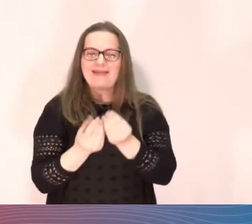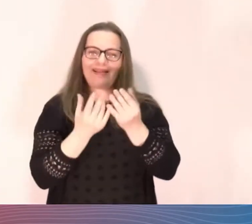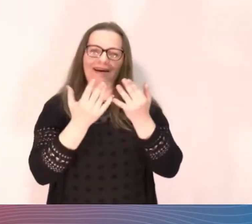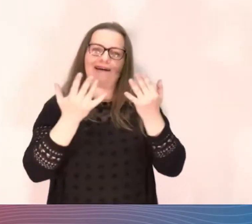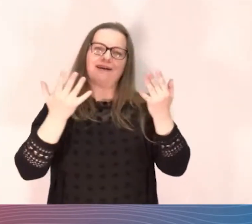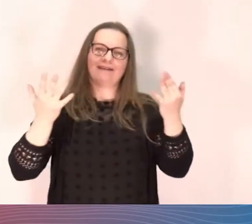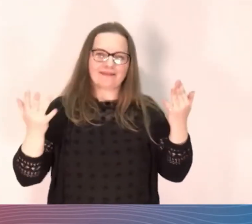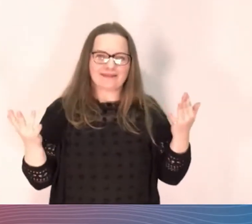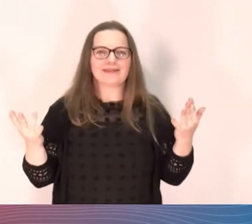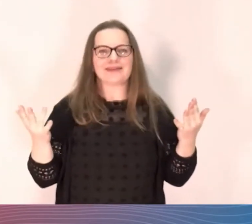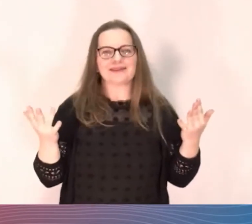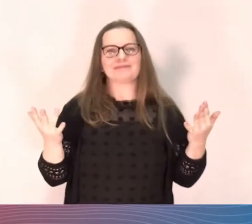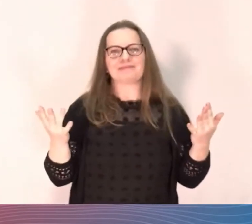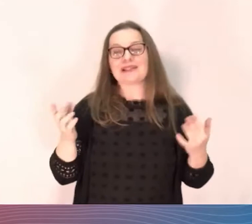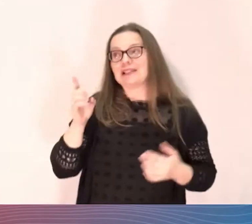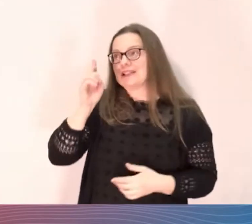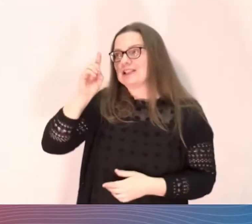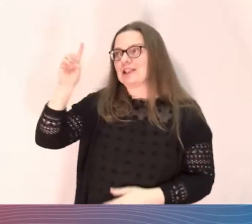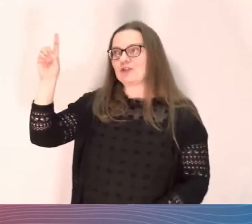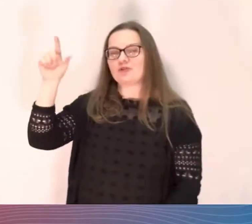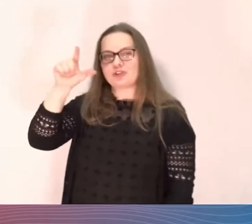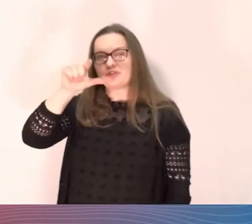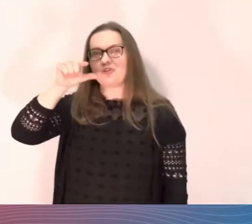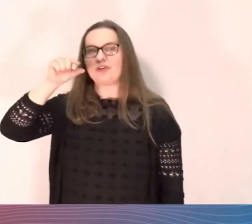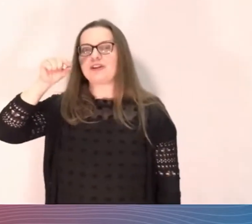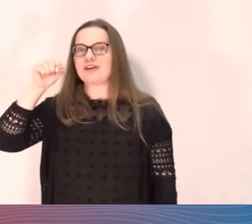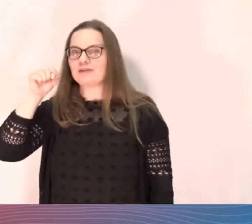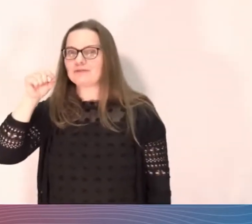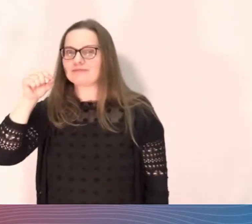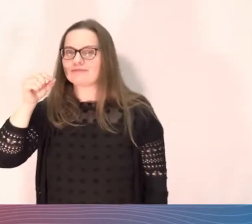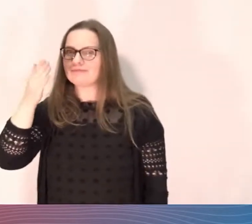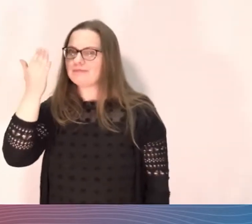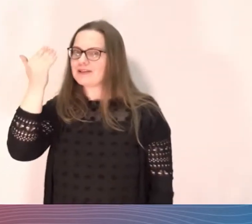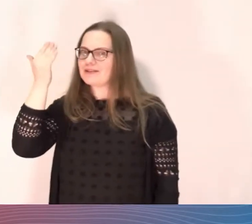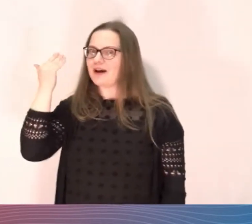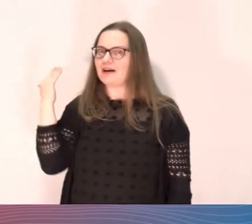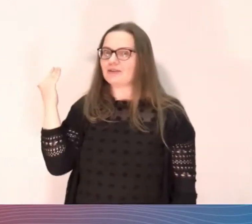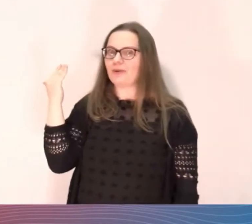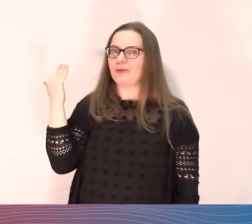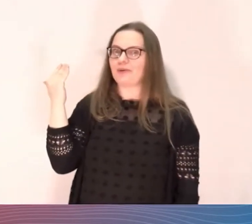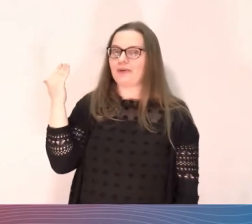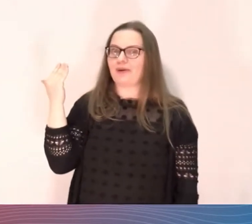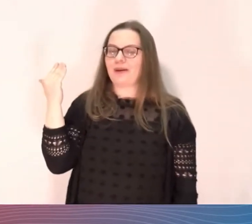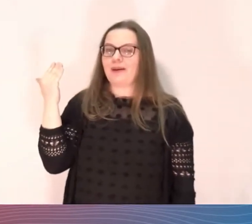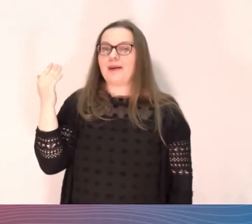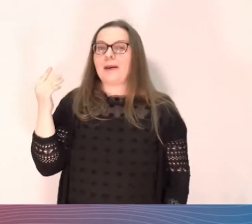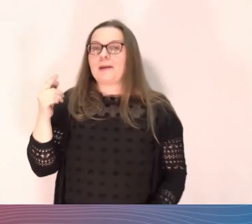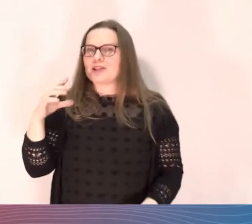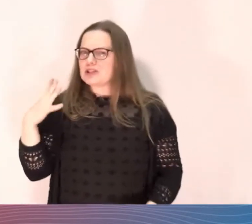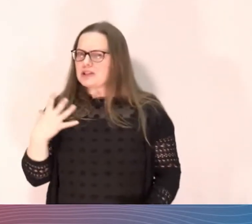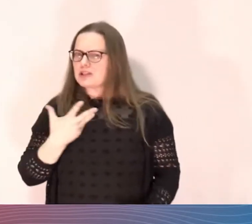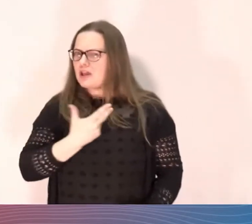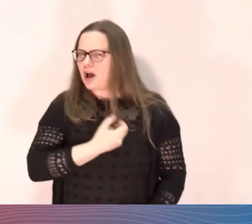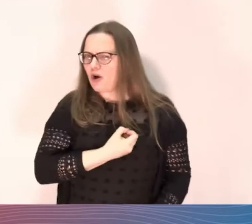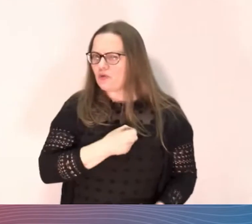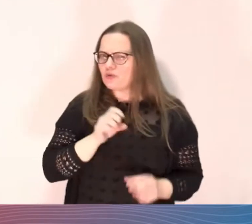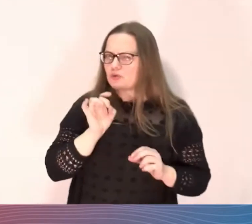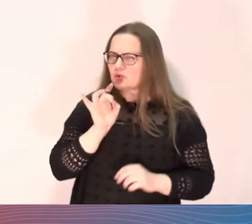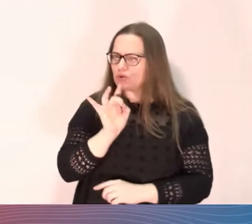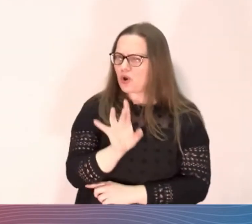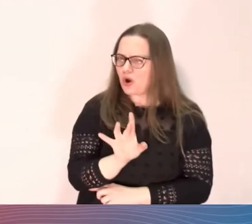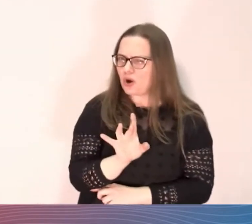eleição de Deus não é só, irmãos, um dia nós sermos salvos. Deus nos escolheu para sermos santos